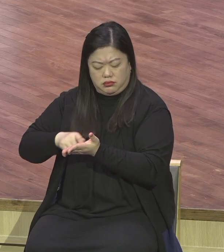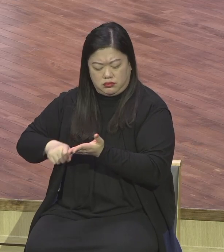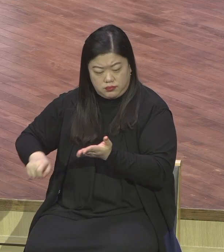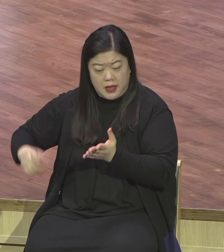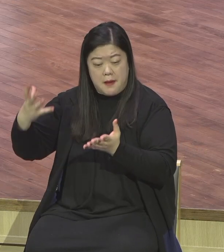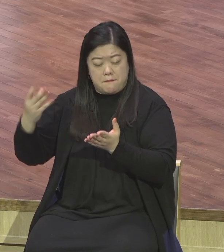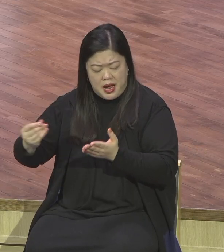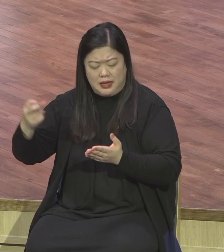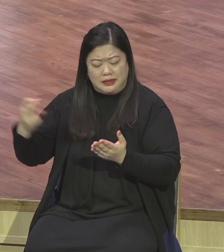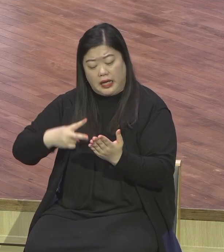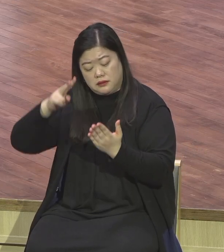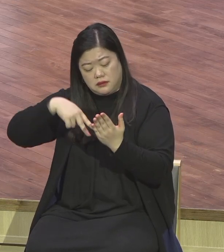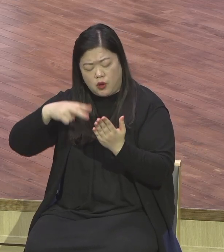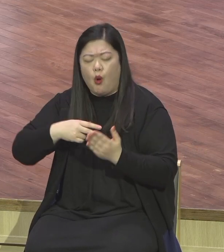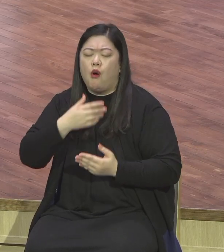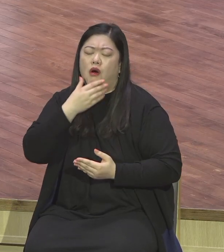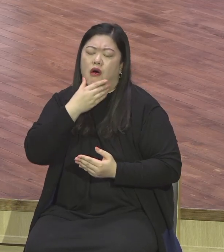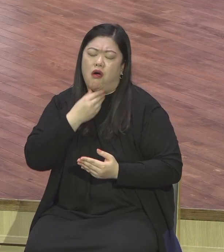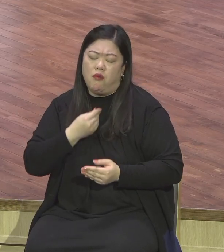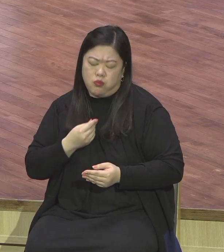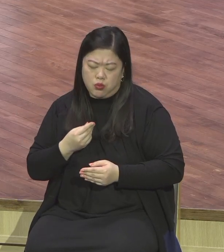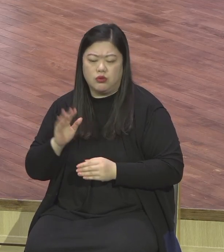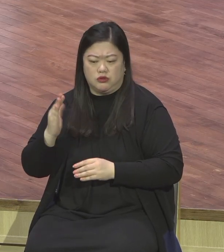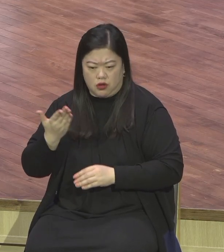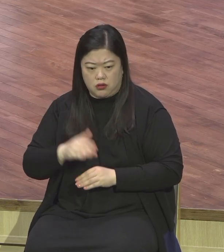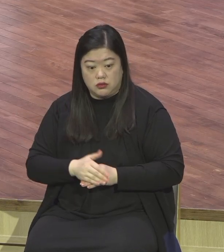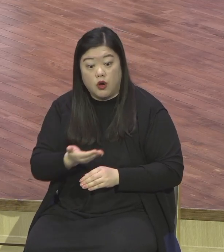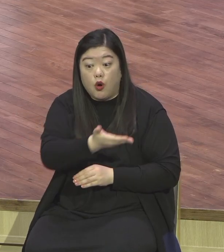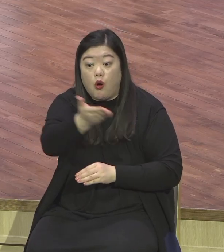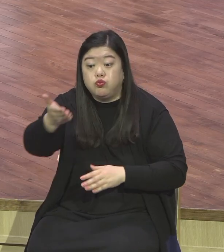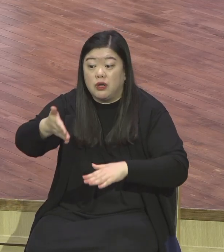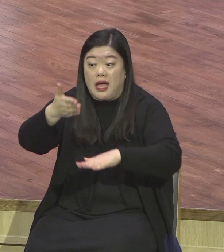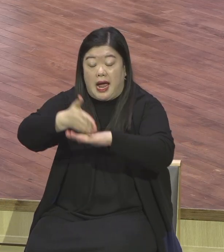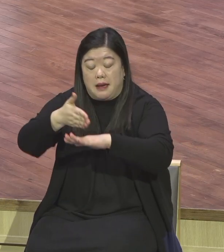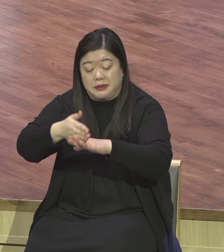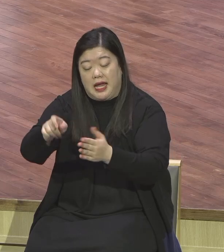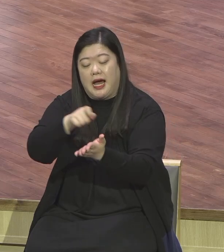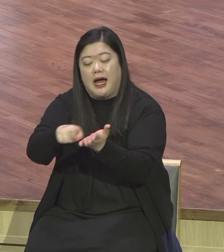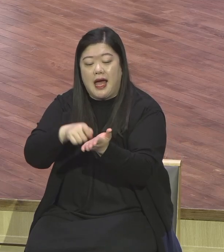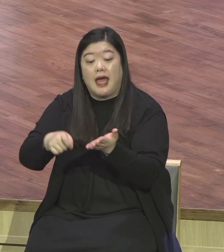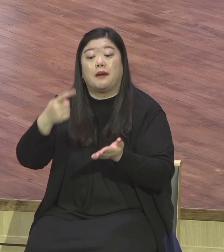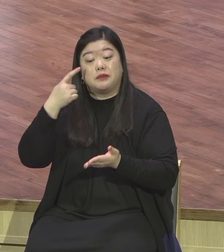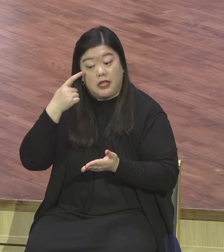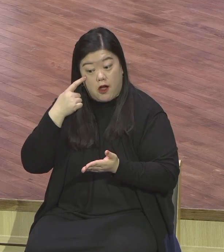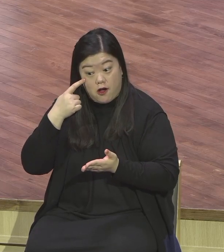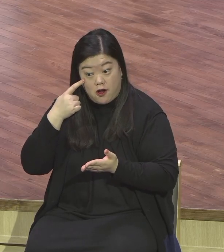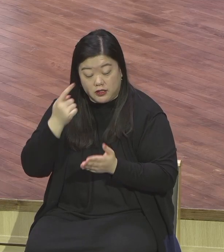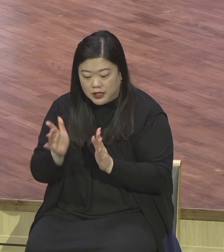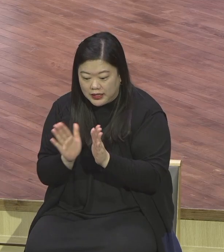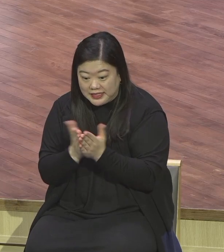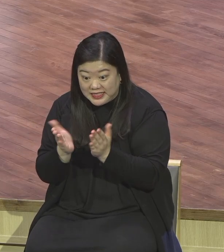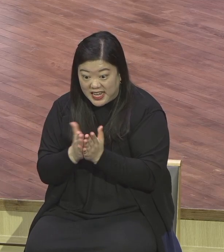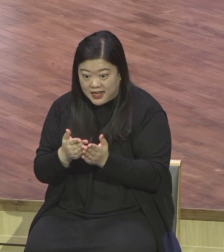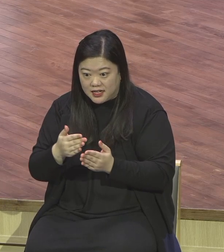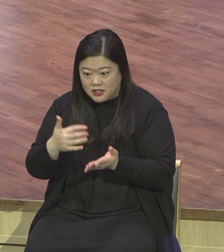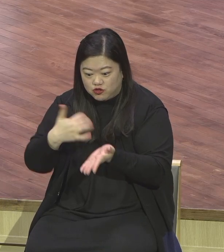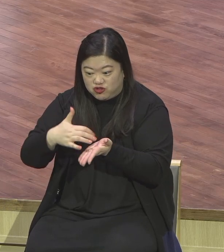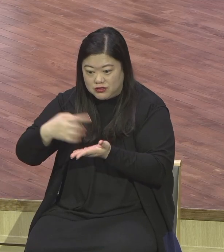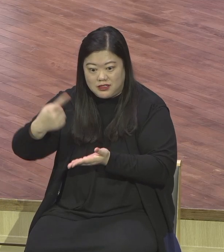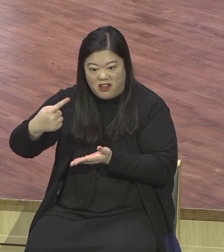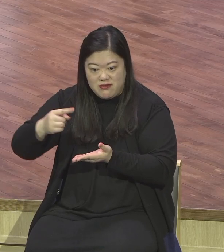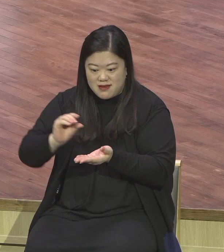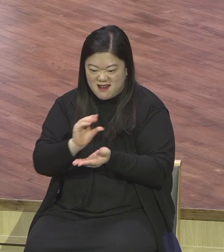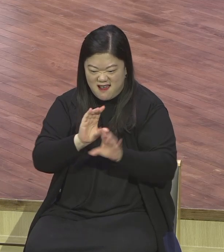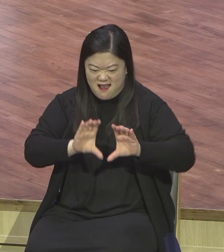수감자들에게 여러분들도 한번 감사를 한번 적어보셔야 하고 노트 청구를 주고 갔어요 노트 청구를 주고 갔는데